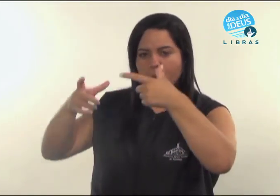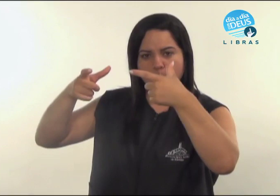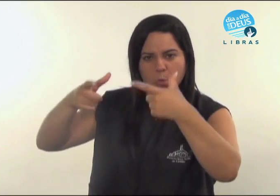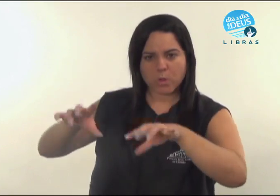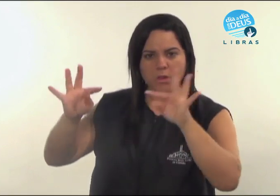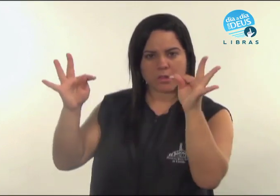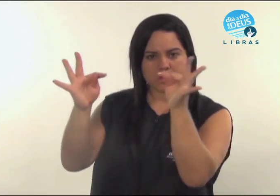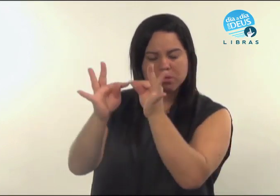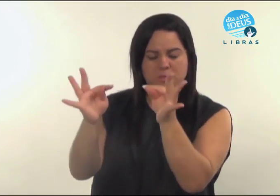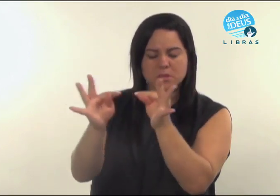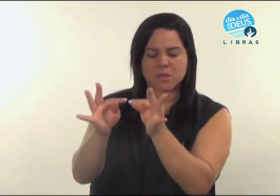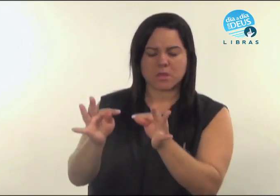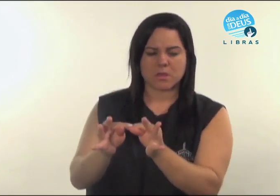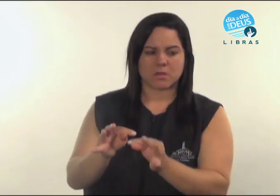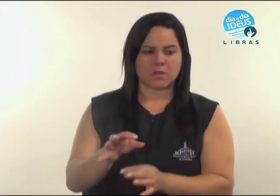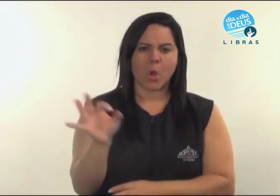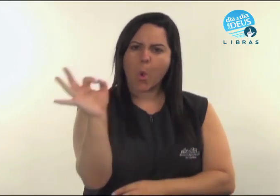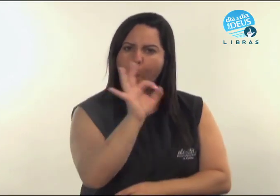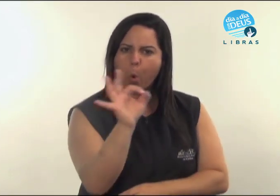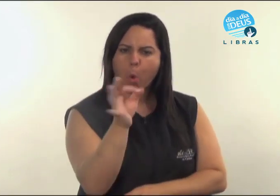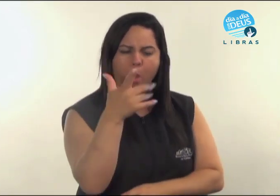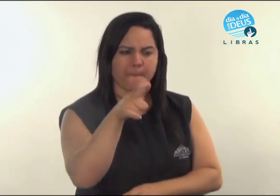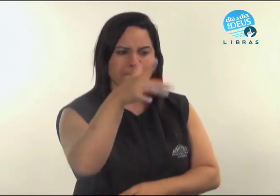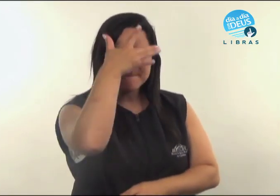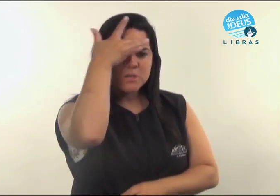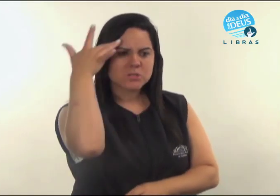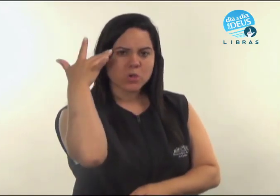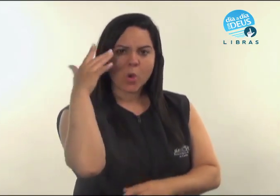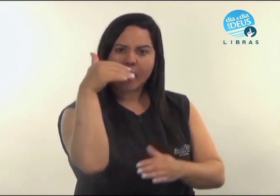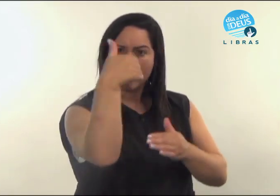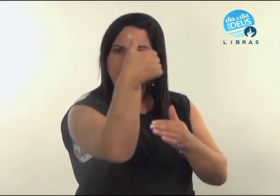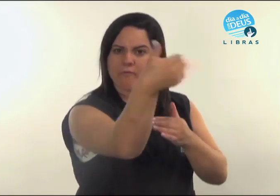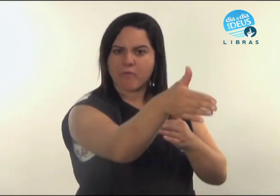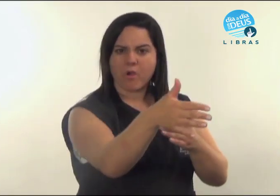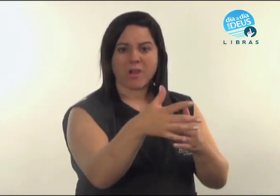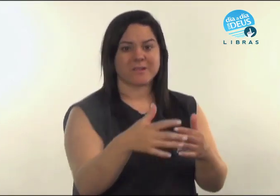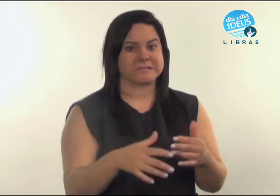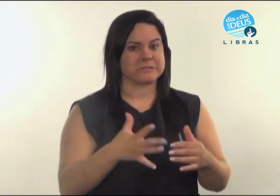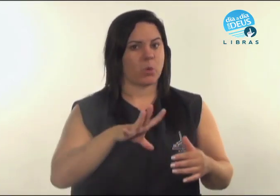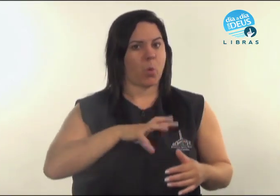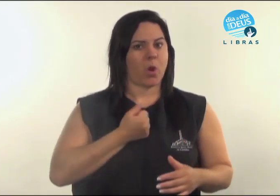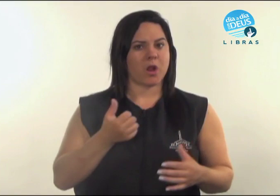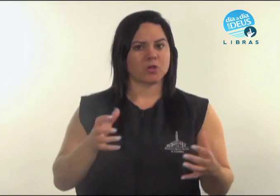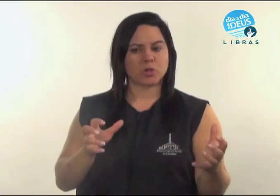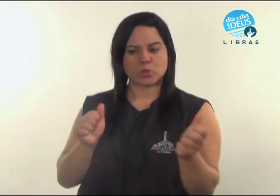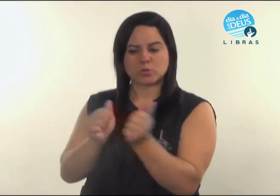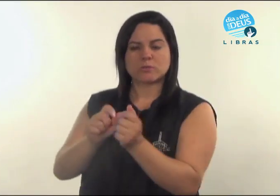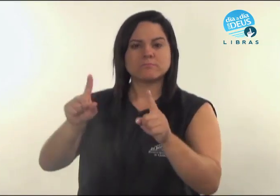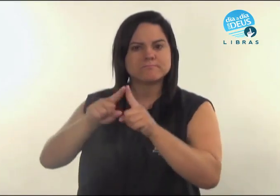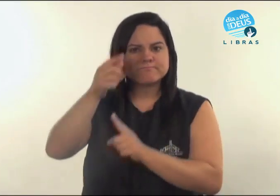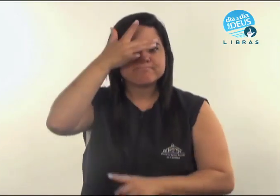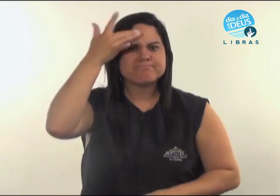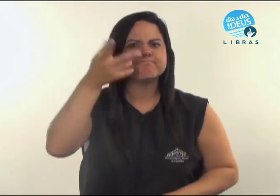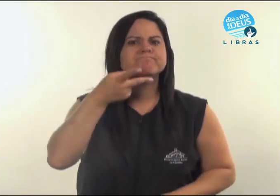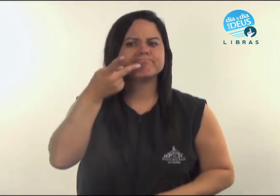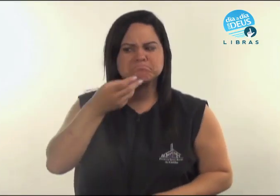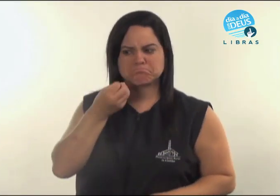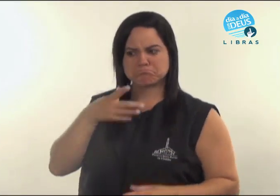se reuniam no alpendre de Salomão. E ninguém de fora tinha coragem de se juntar ao grupo deles, mas o